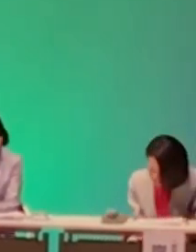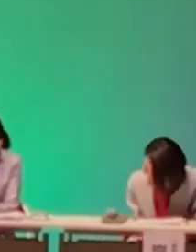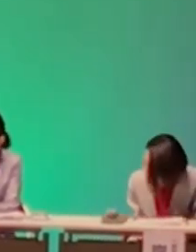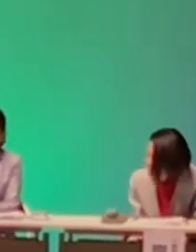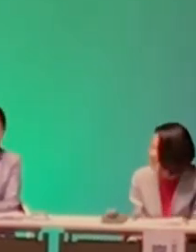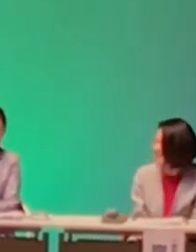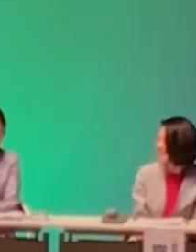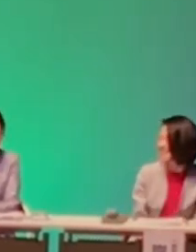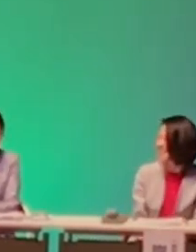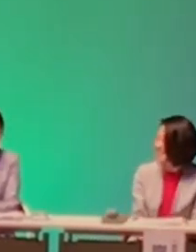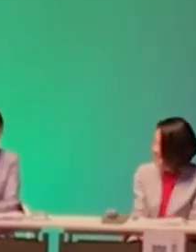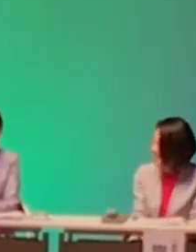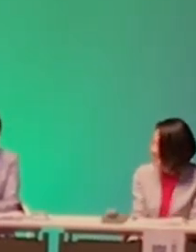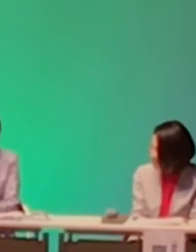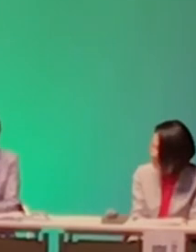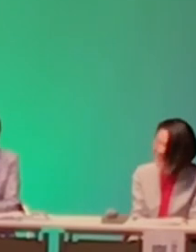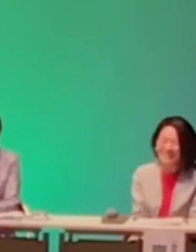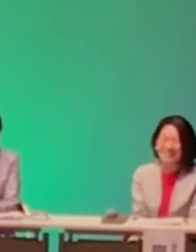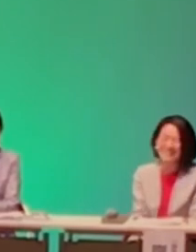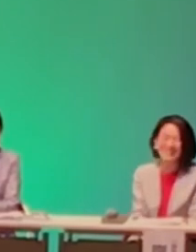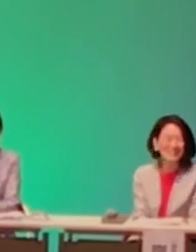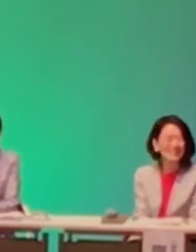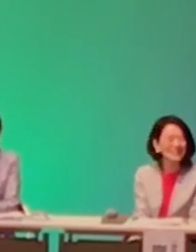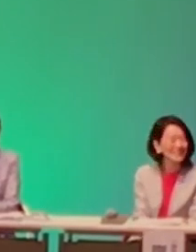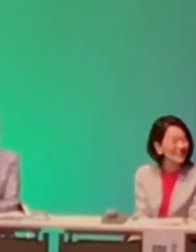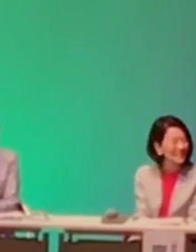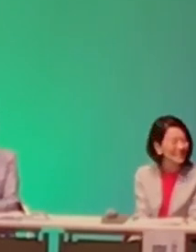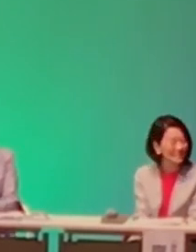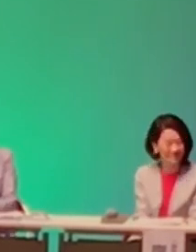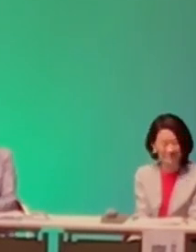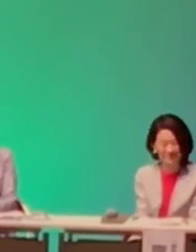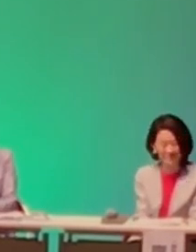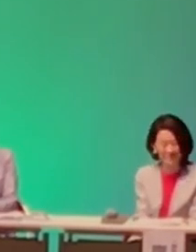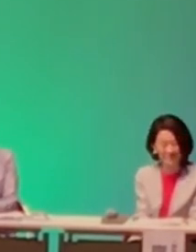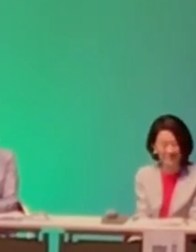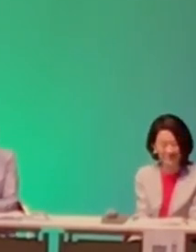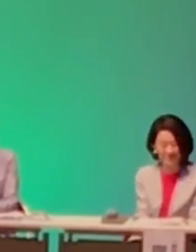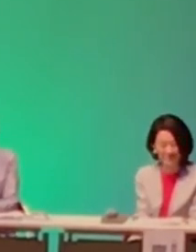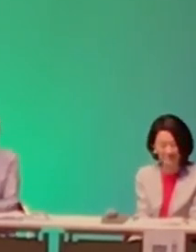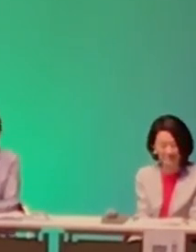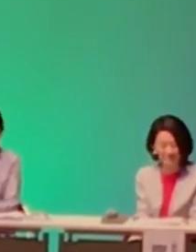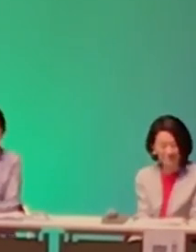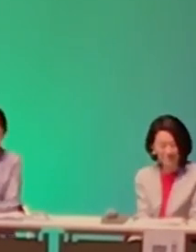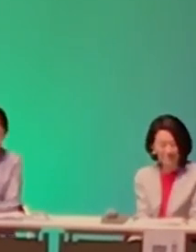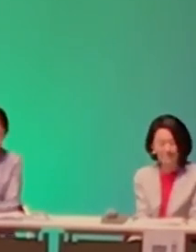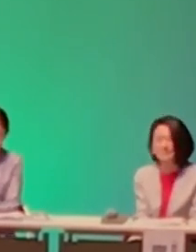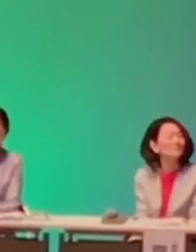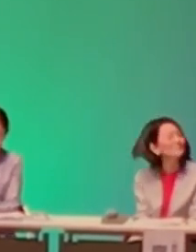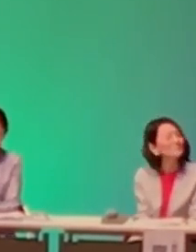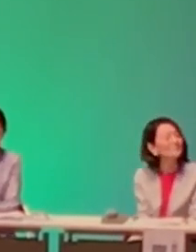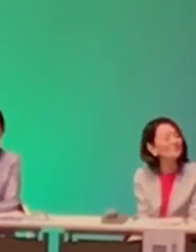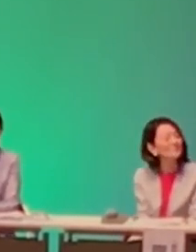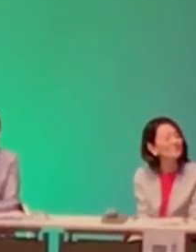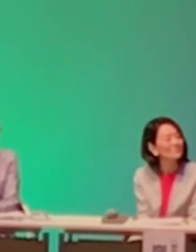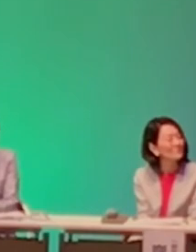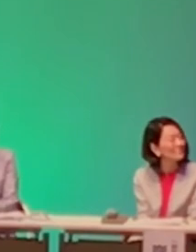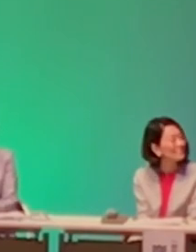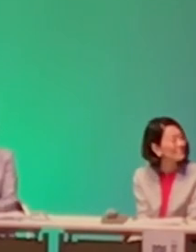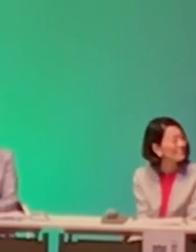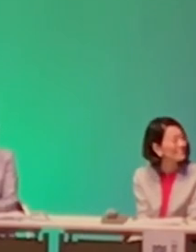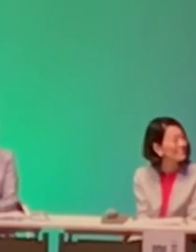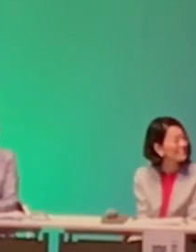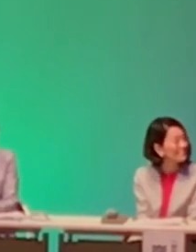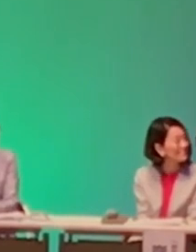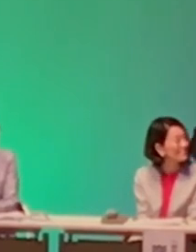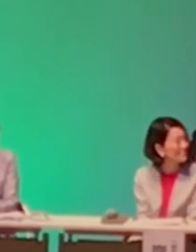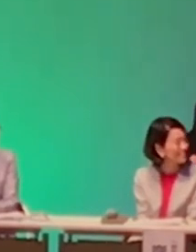本当に改めて感銘を受けました。それでは、つこさんお願いします。 先ほど私社内